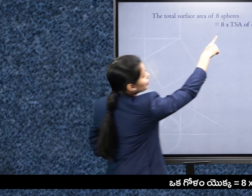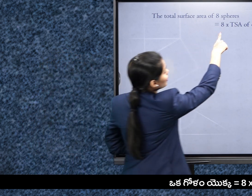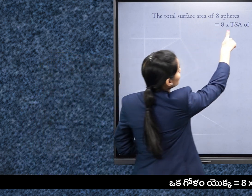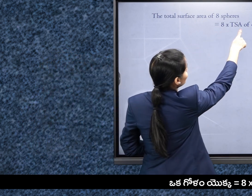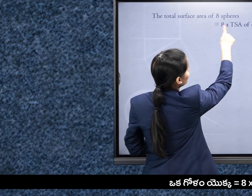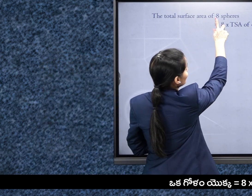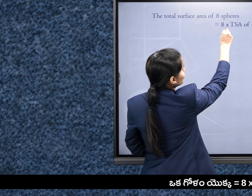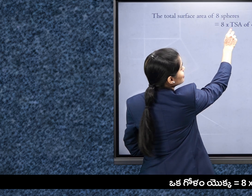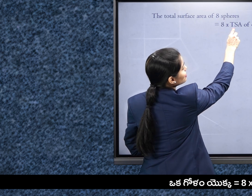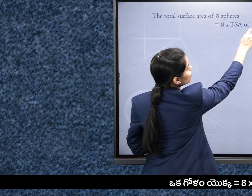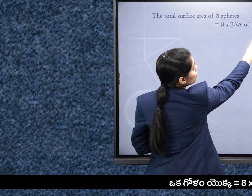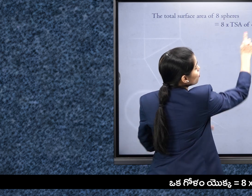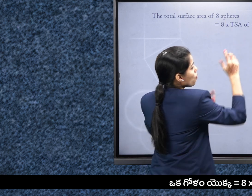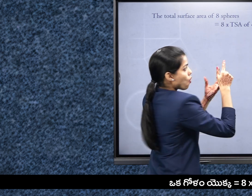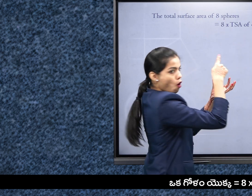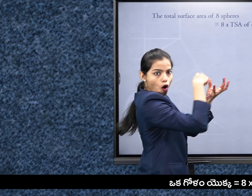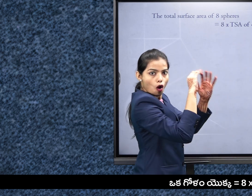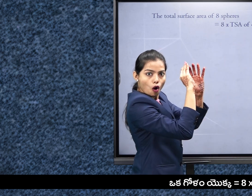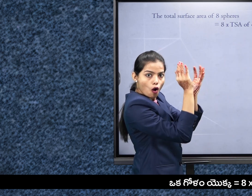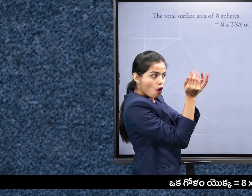వచ్చింది? 2464.